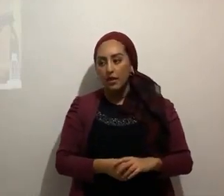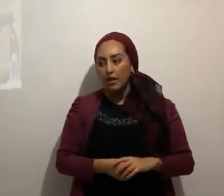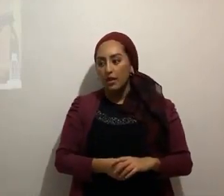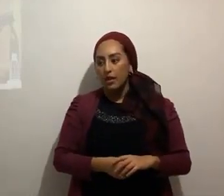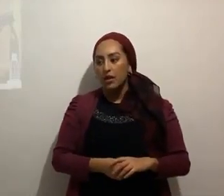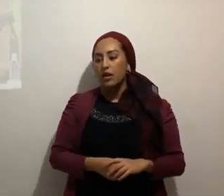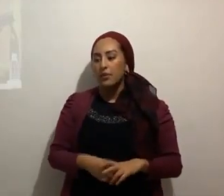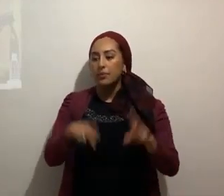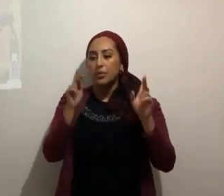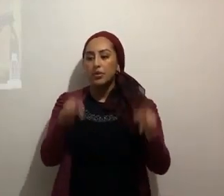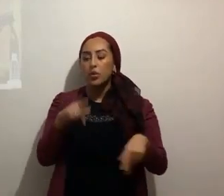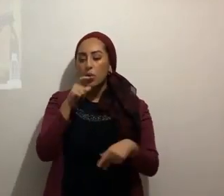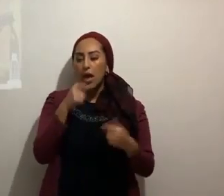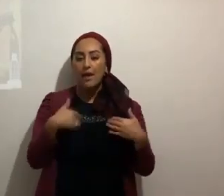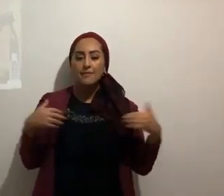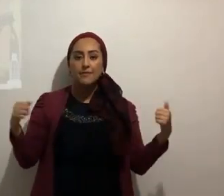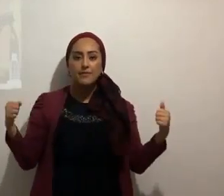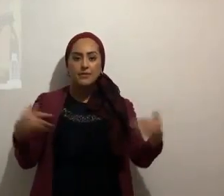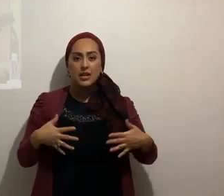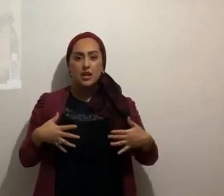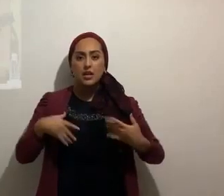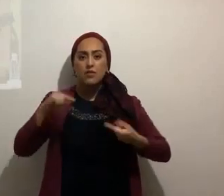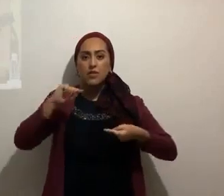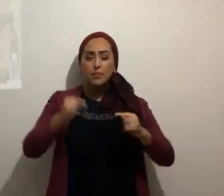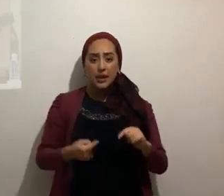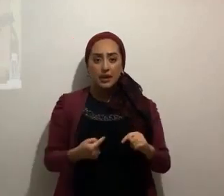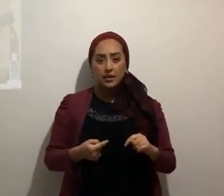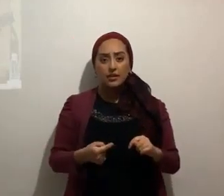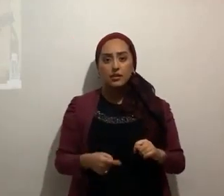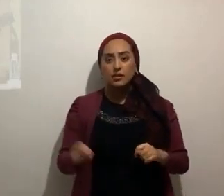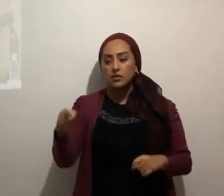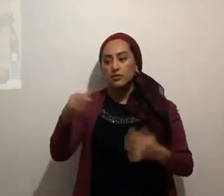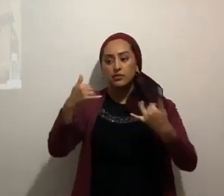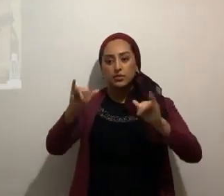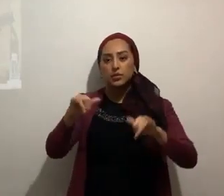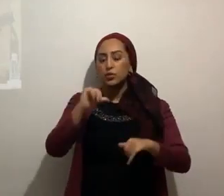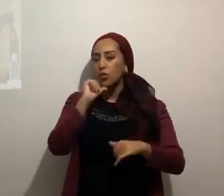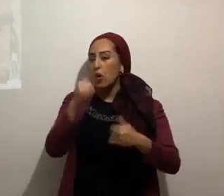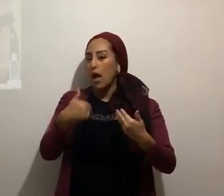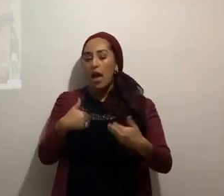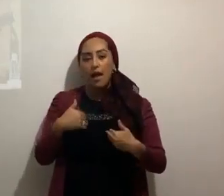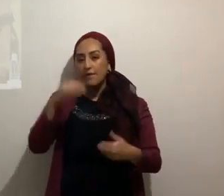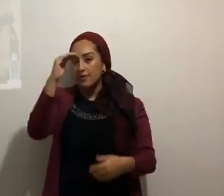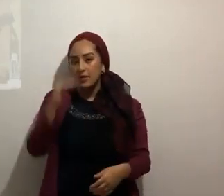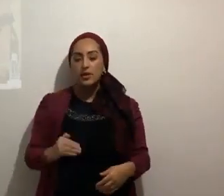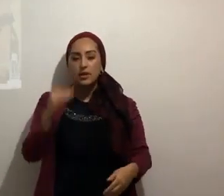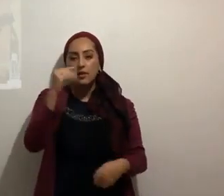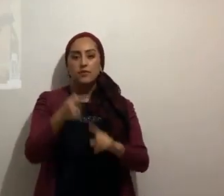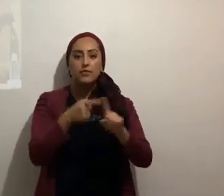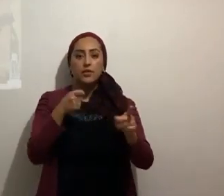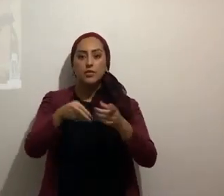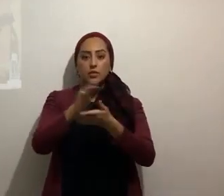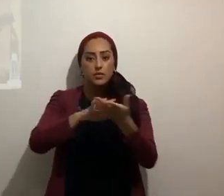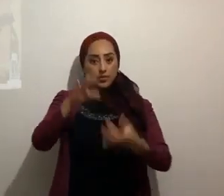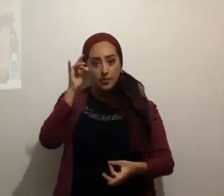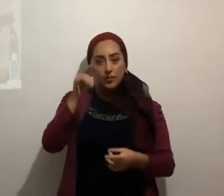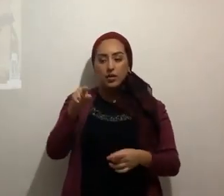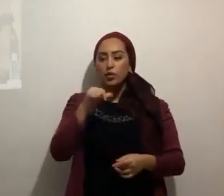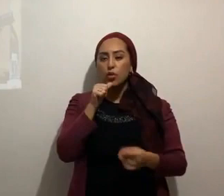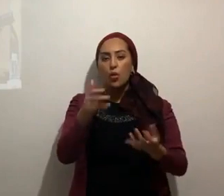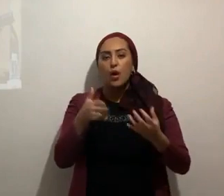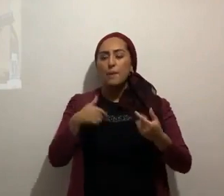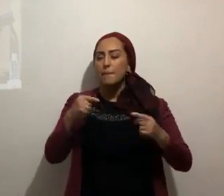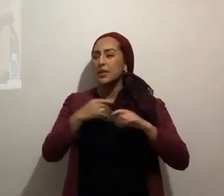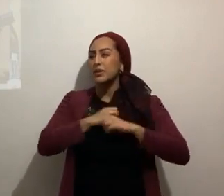Entonces, el que tiene miedo del dolor es el que todavía no tiene el bautismo de Ruach HaKodesh. El que no quiere